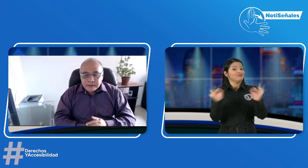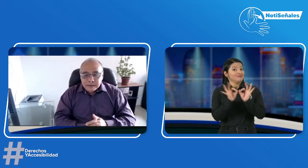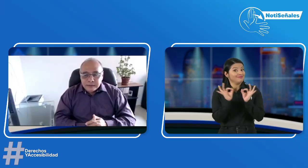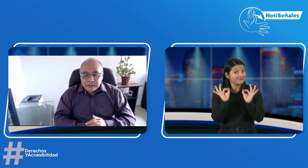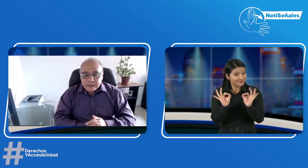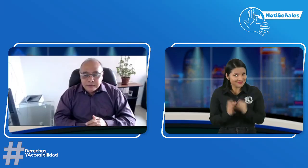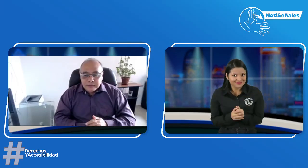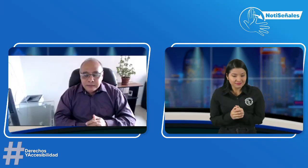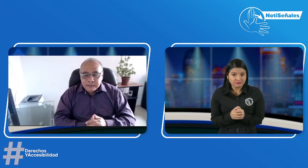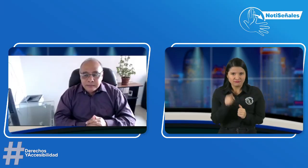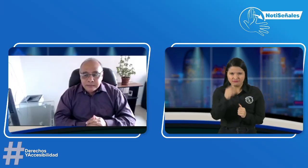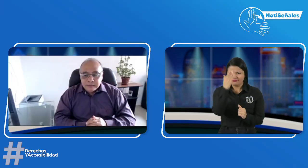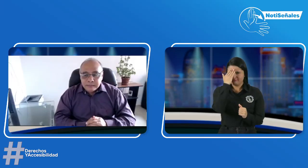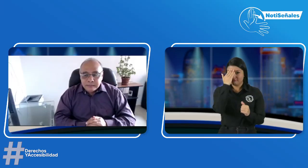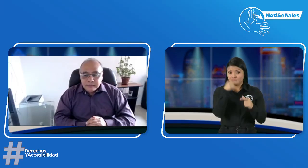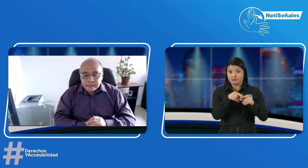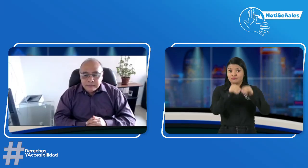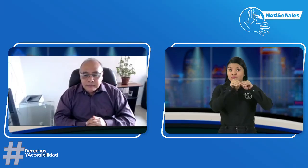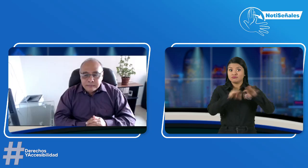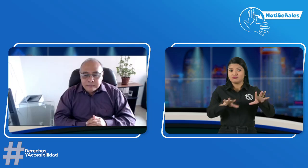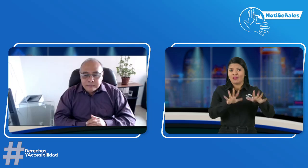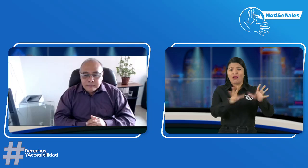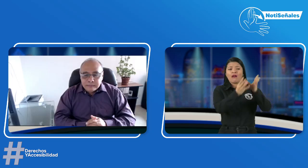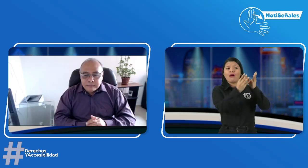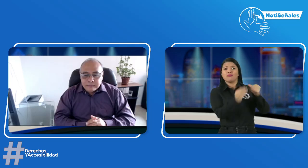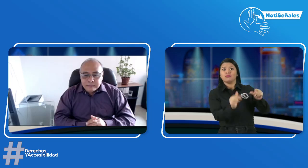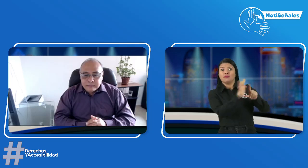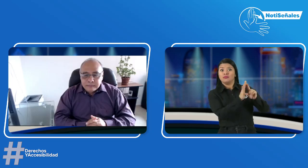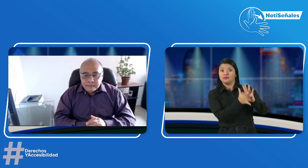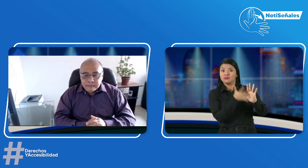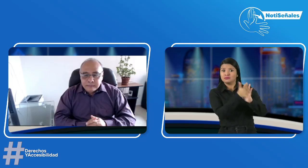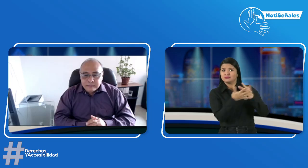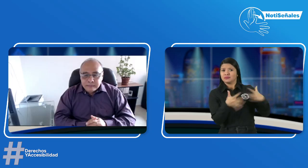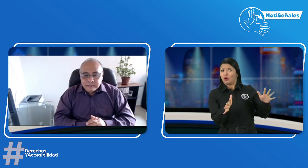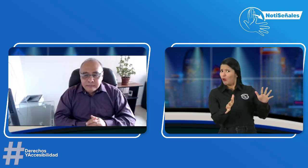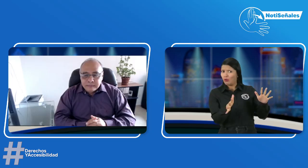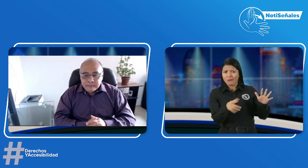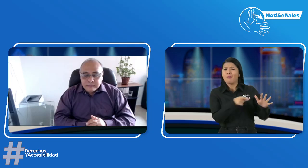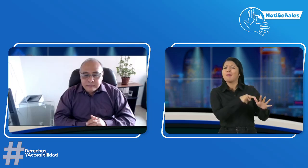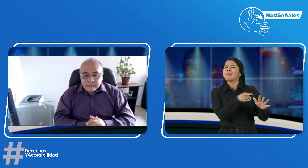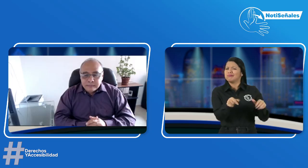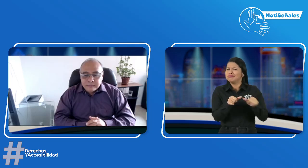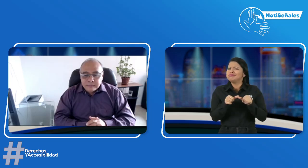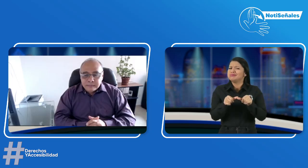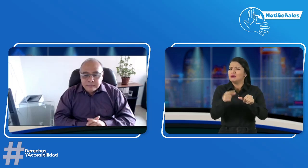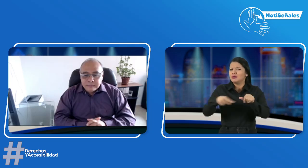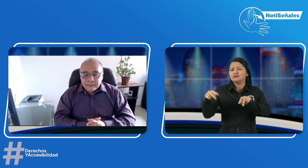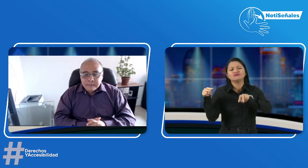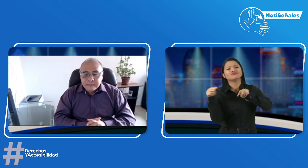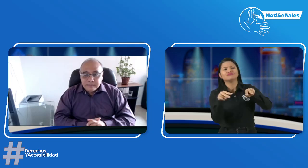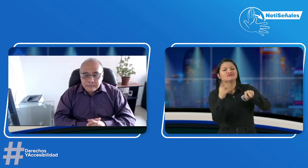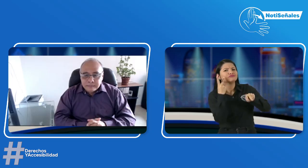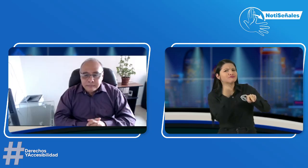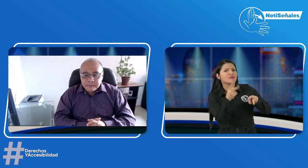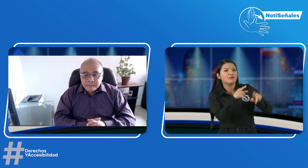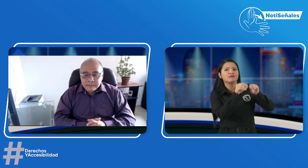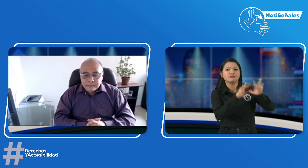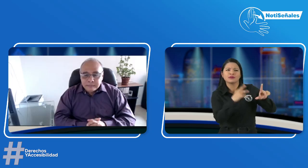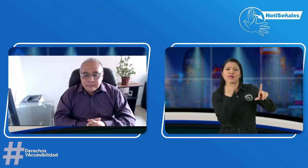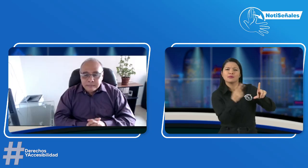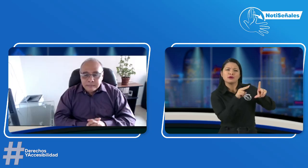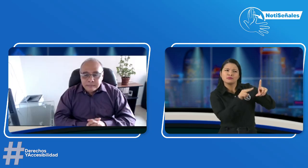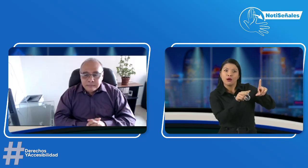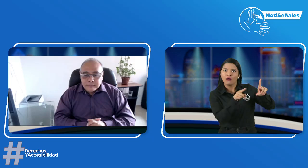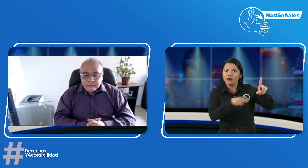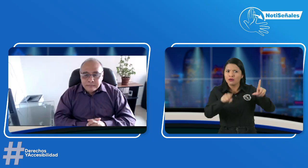Claro que sí, hoy con todo lo que pudimos hablar, ha sido muy buena toda esta experiencia. Recuerden que esta